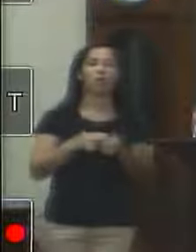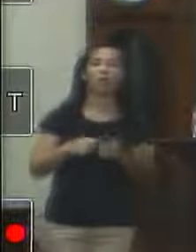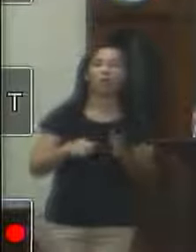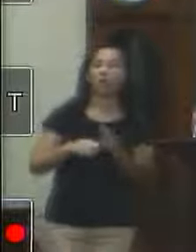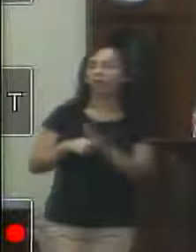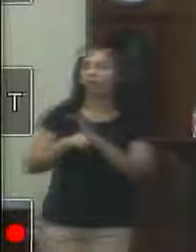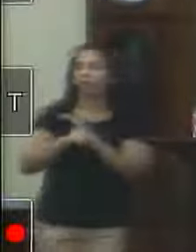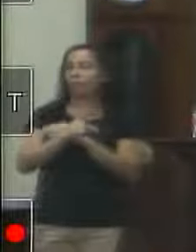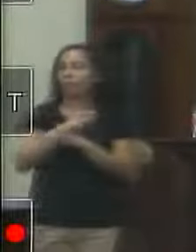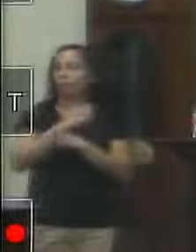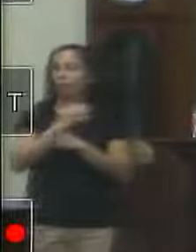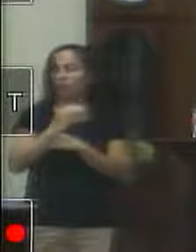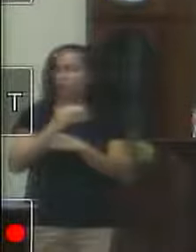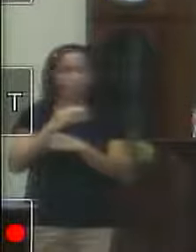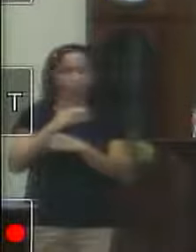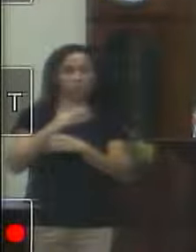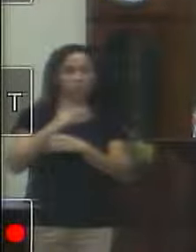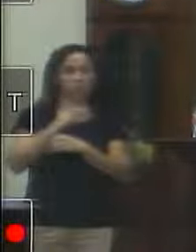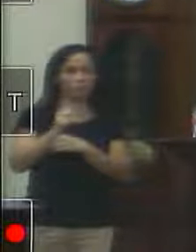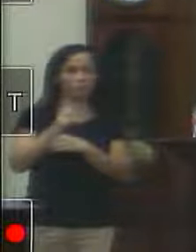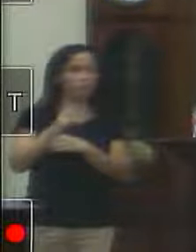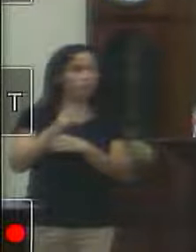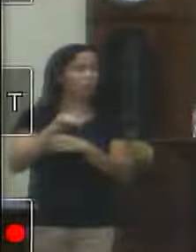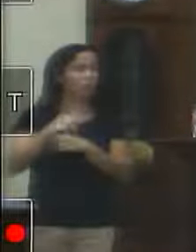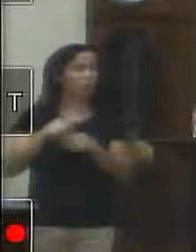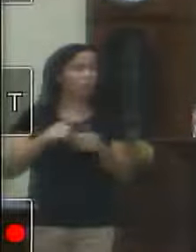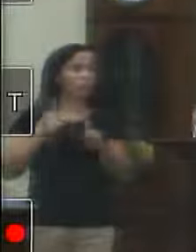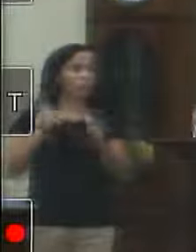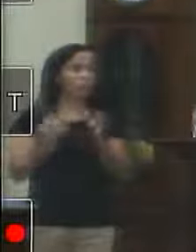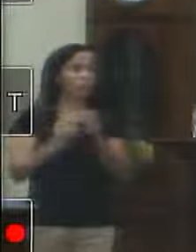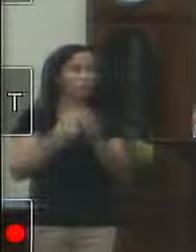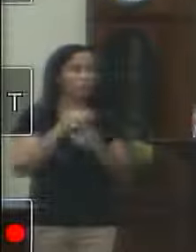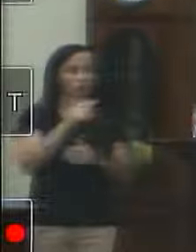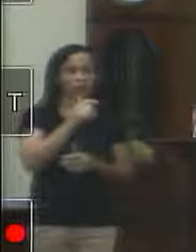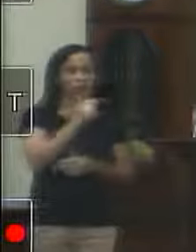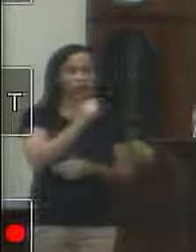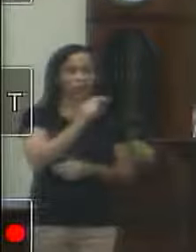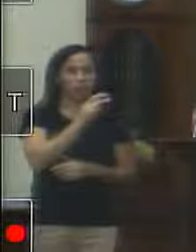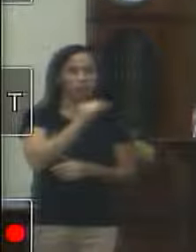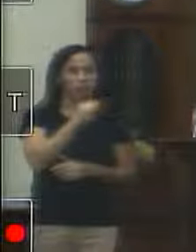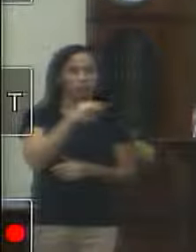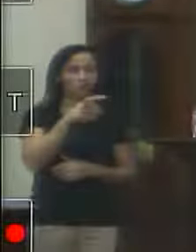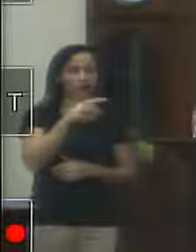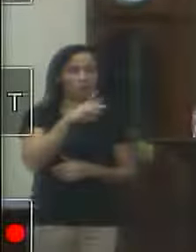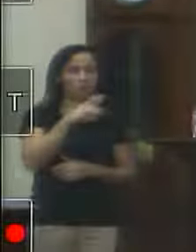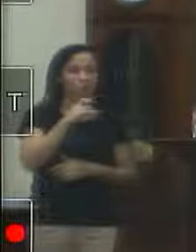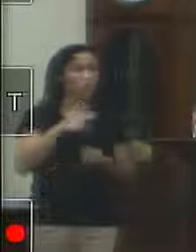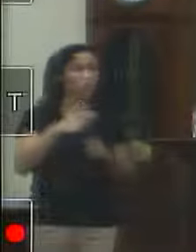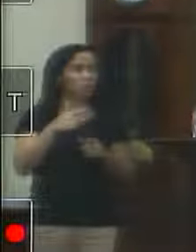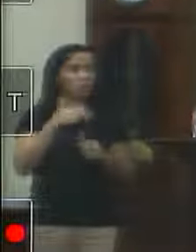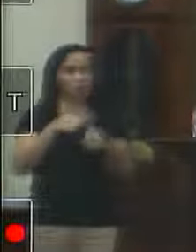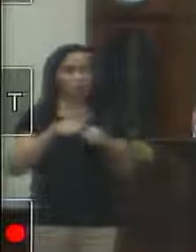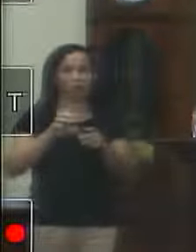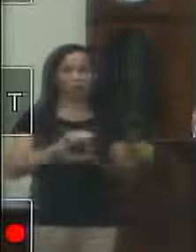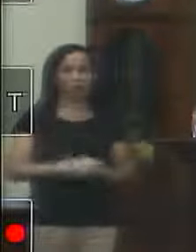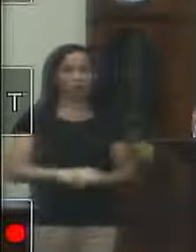Procuradoria Jurídica, onde estava um representante da Acritur, que o Mauro Contrucci não